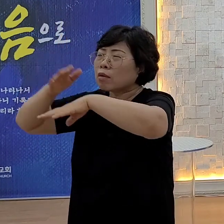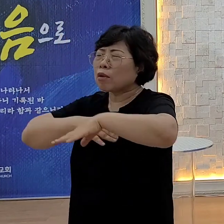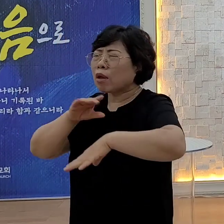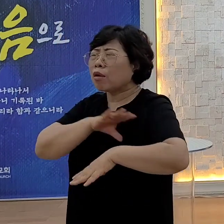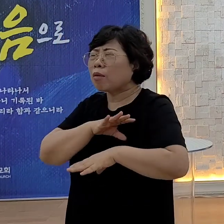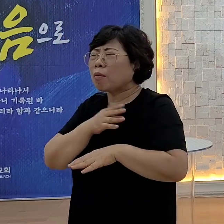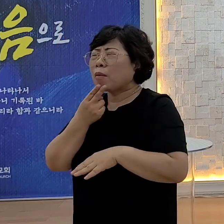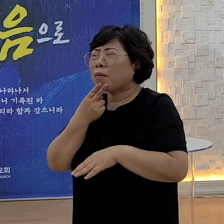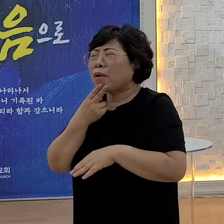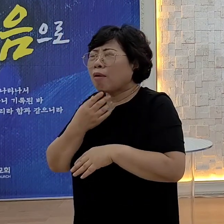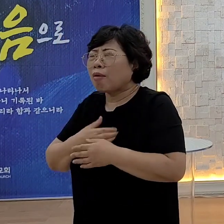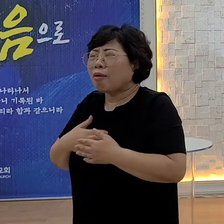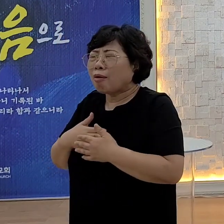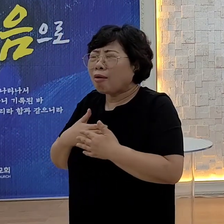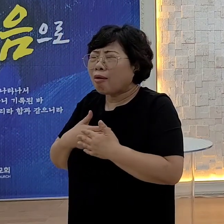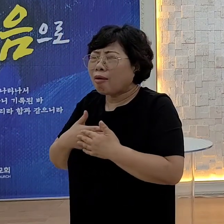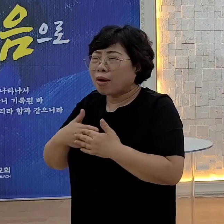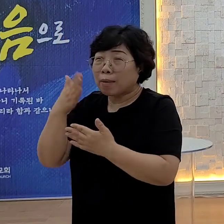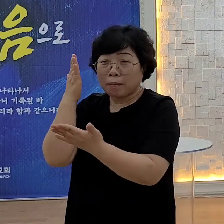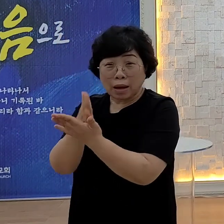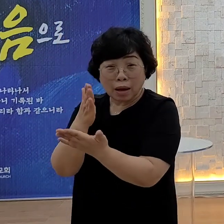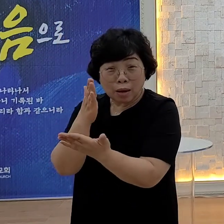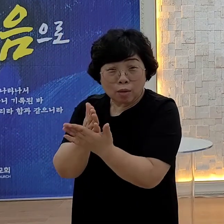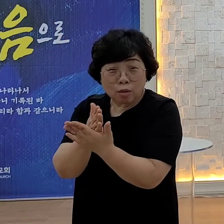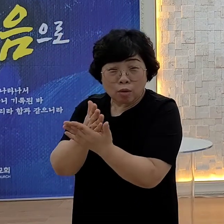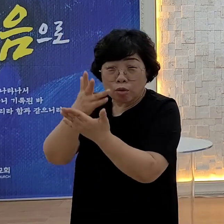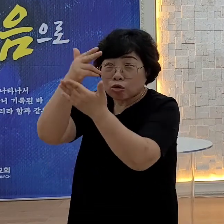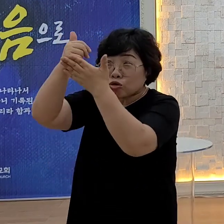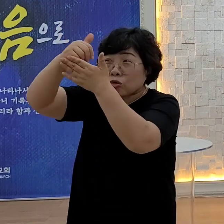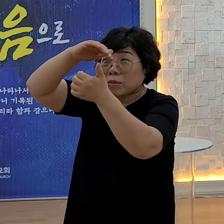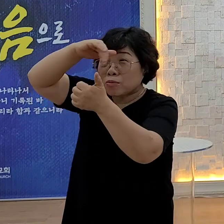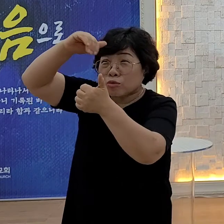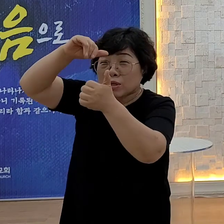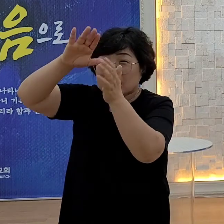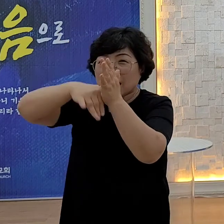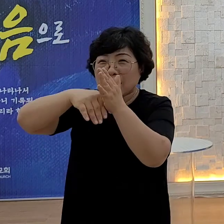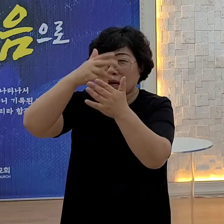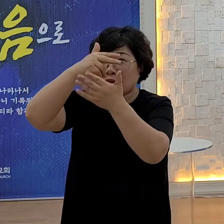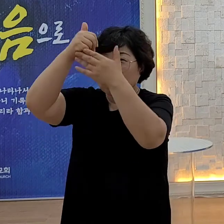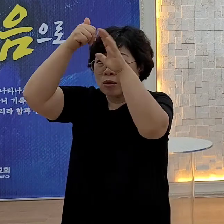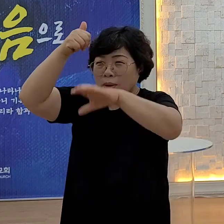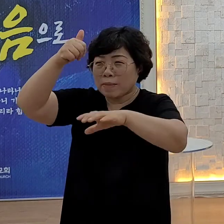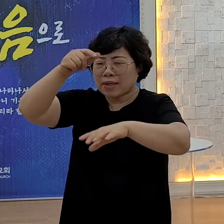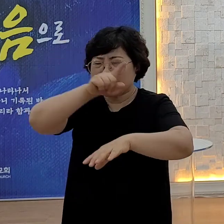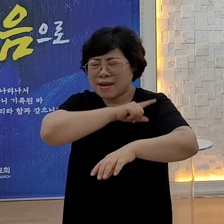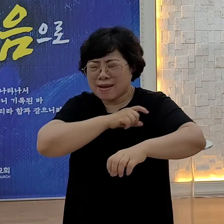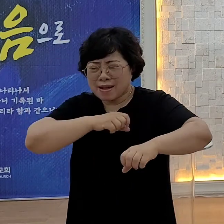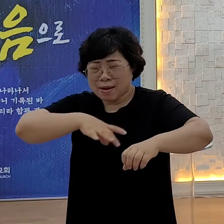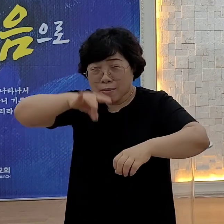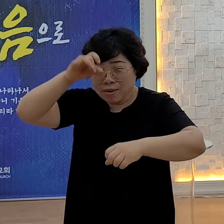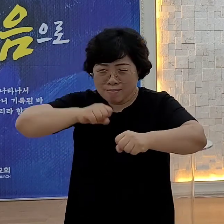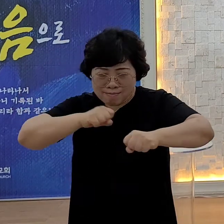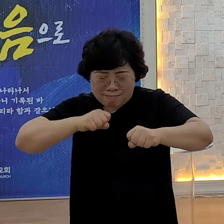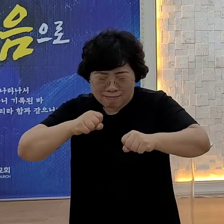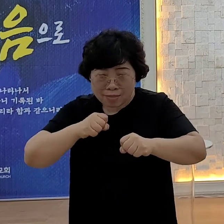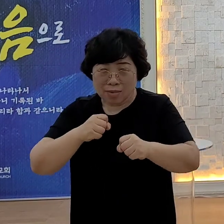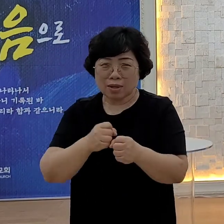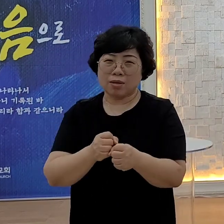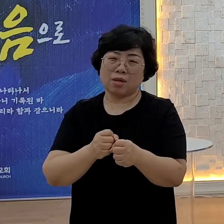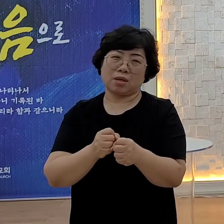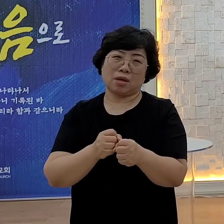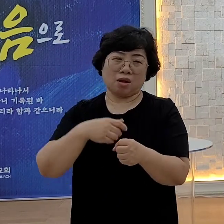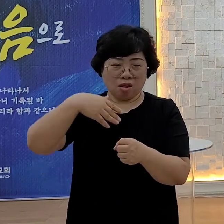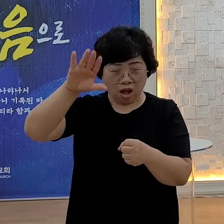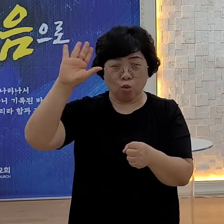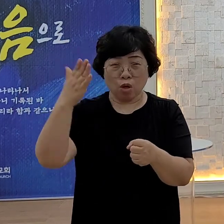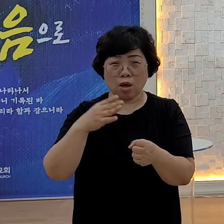들어갈까 이런 걱정하지 마시고 주님이 보이면 그 주님 앞에 제일 먼저 달려가죠. 아무 문제 없으면 주님이